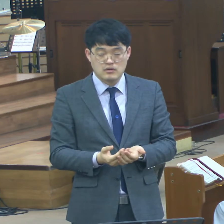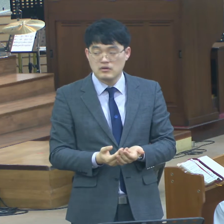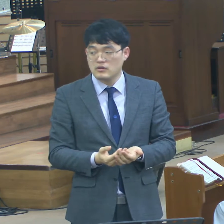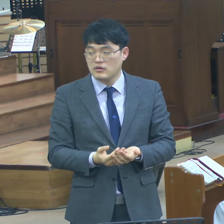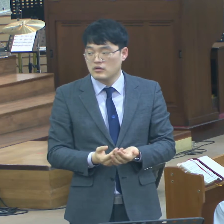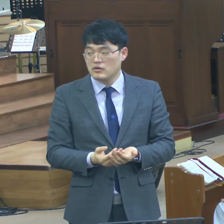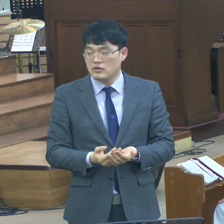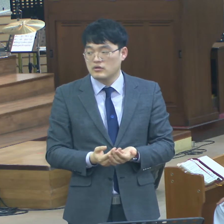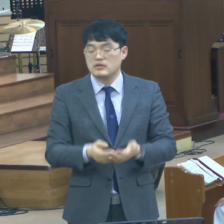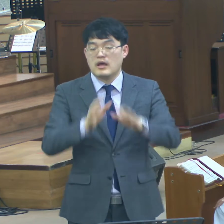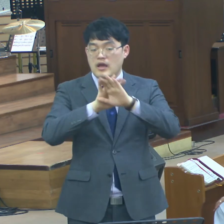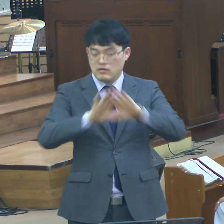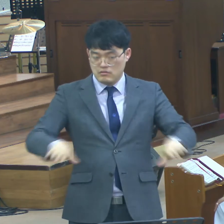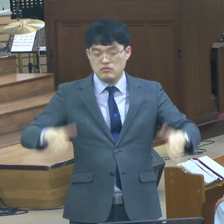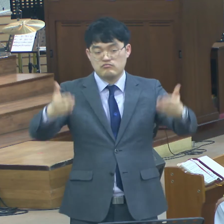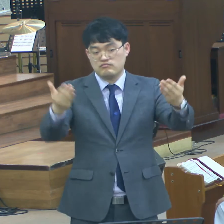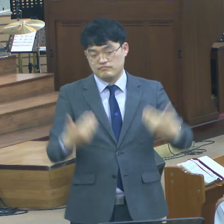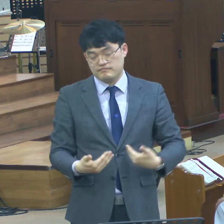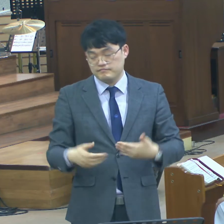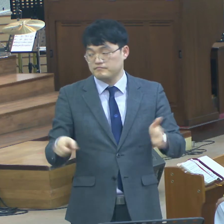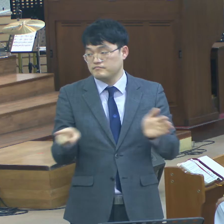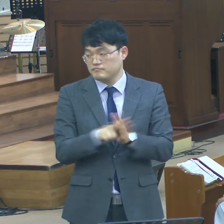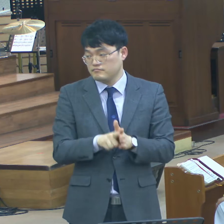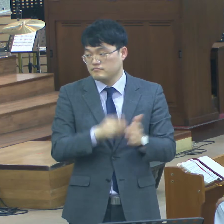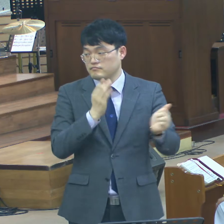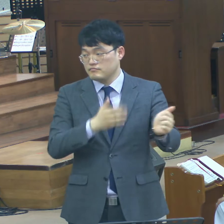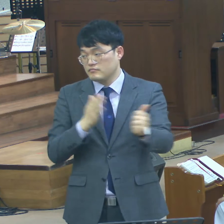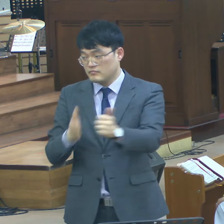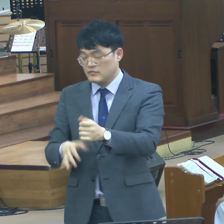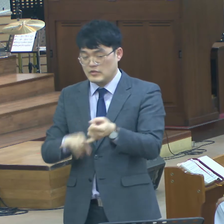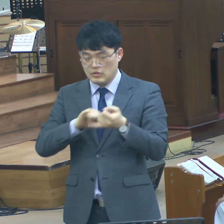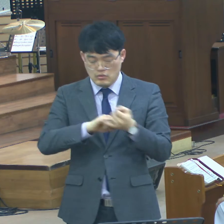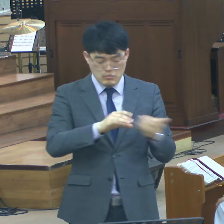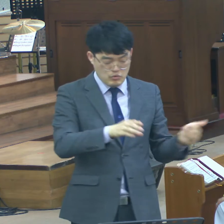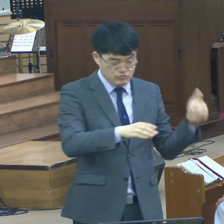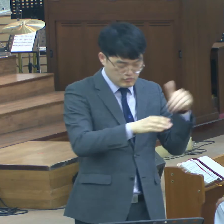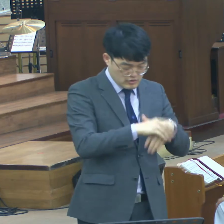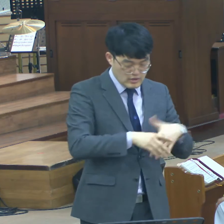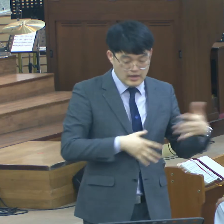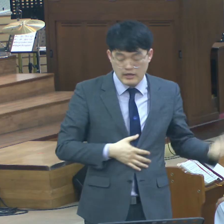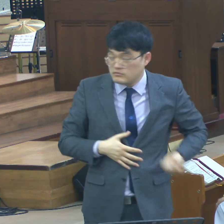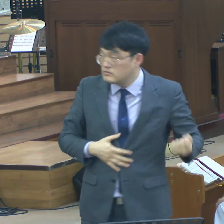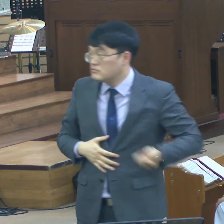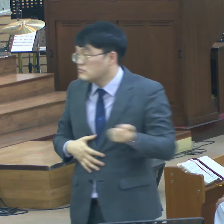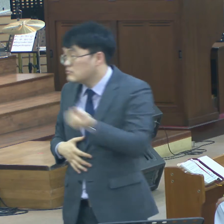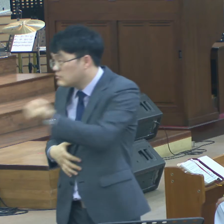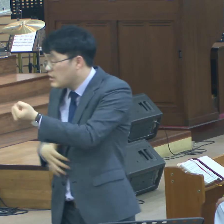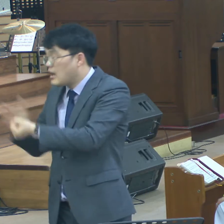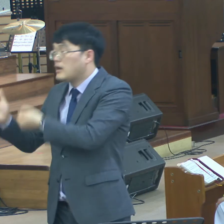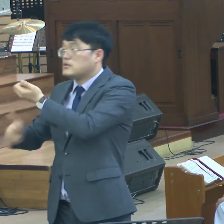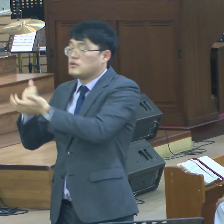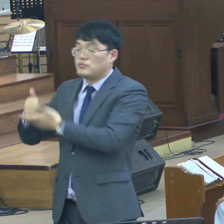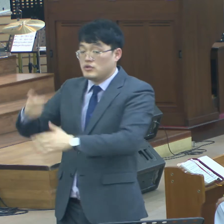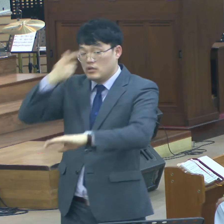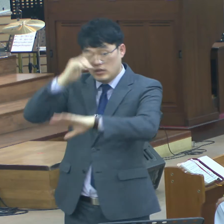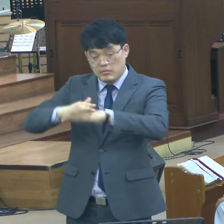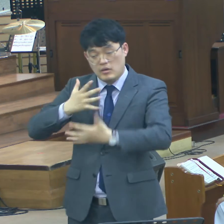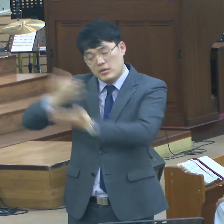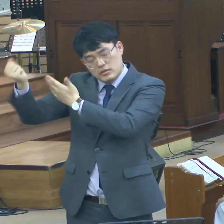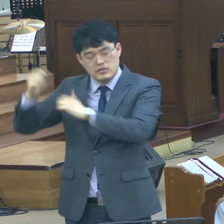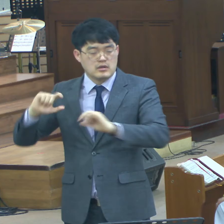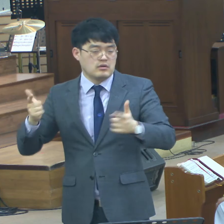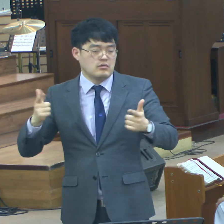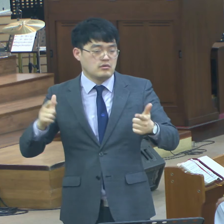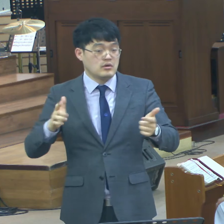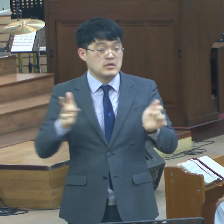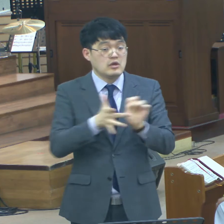잘 이해가 안 되시나 봐요. 꼭 봉투에다 돈을 넣어서 가지고 가야 하나님이 우리 예배를 받으시는 게 아니라